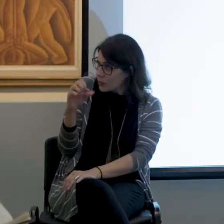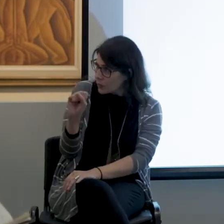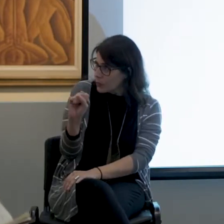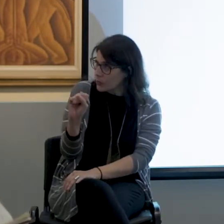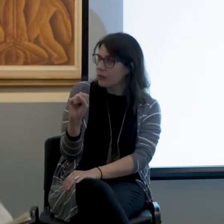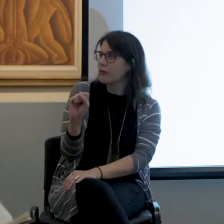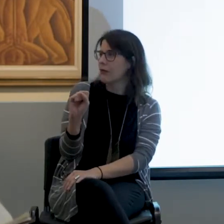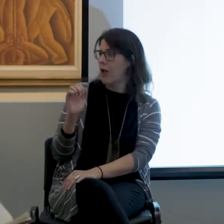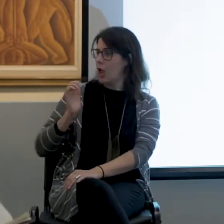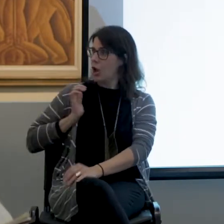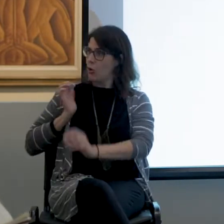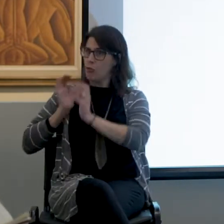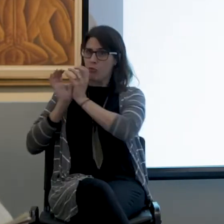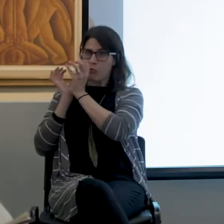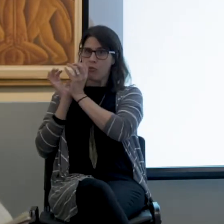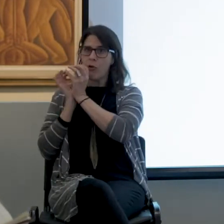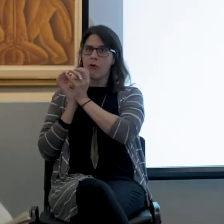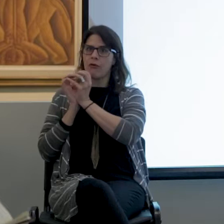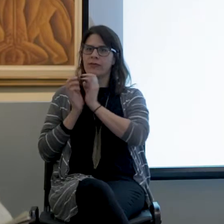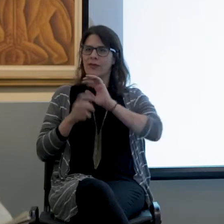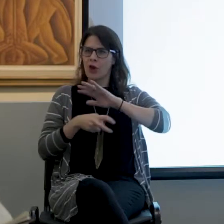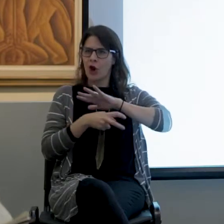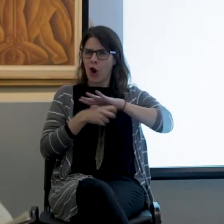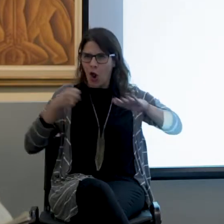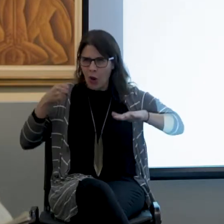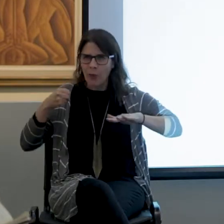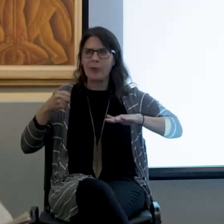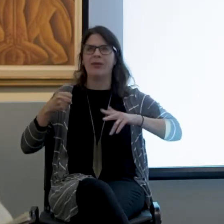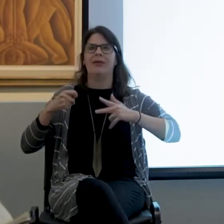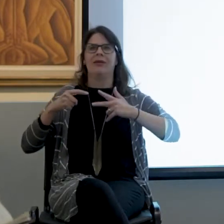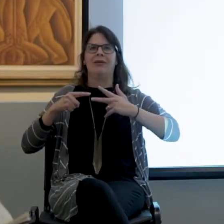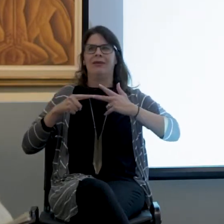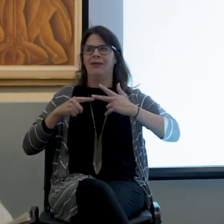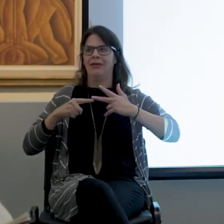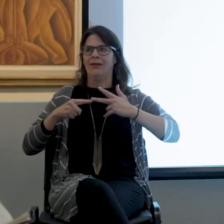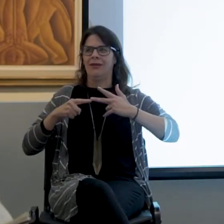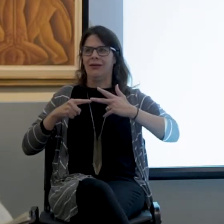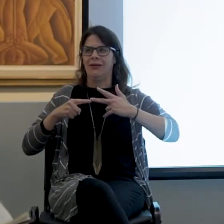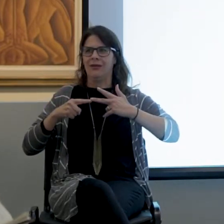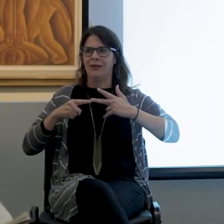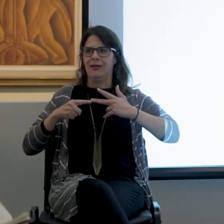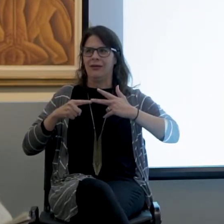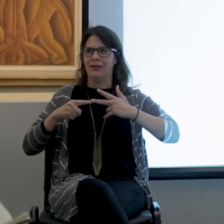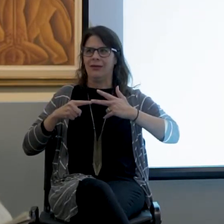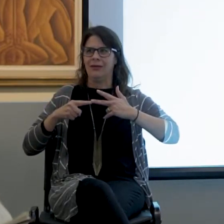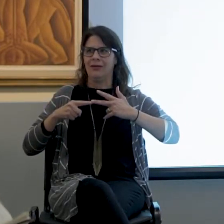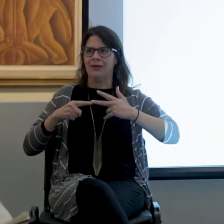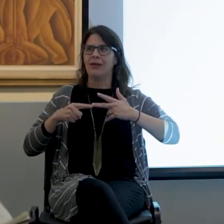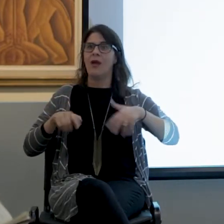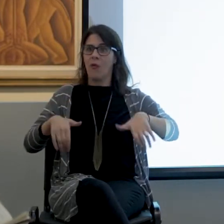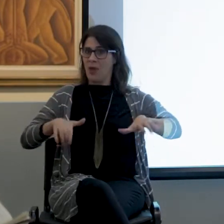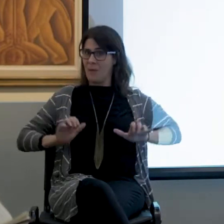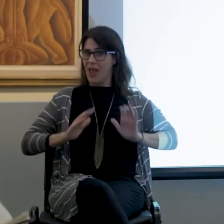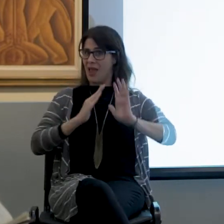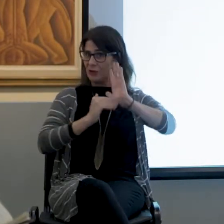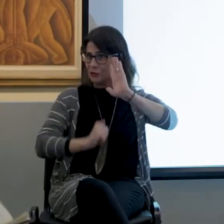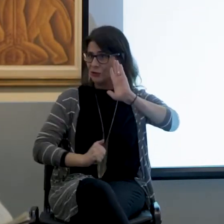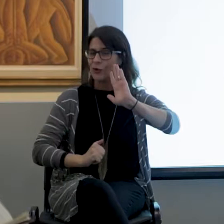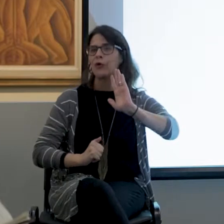deu golpe, criou o segundo império, né? Na figura do Napoleão III,